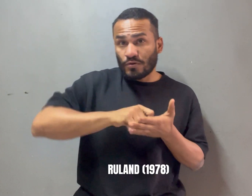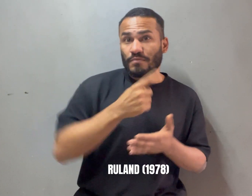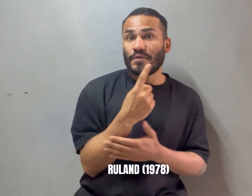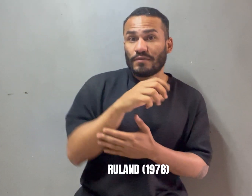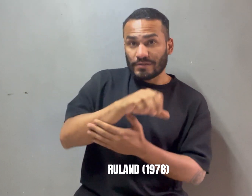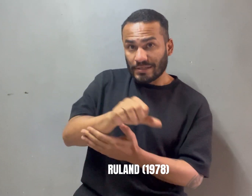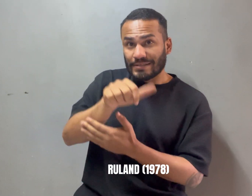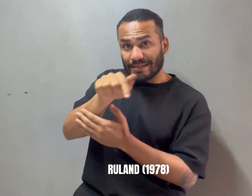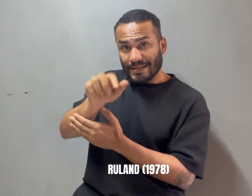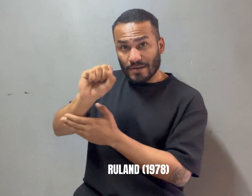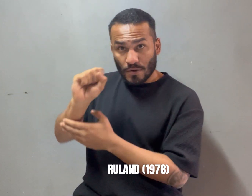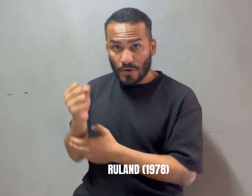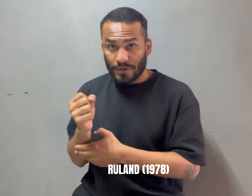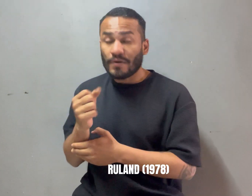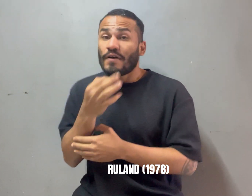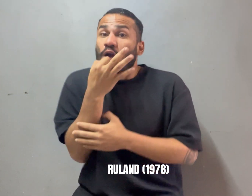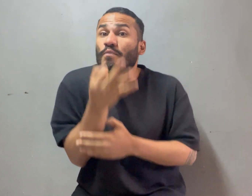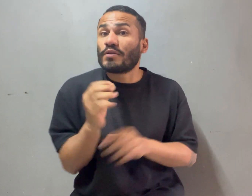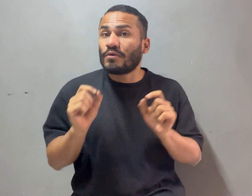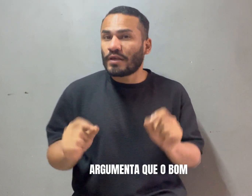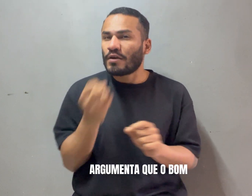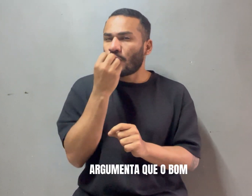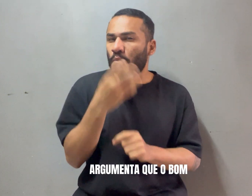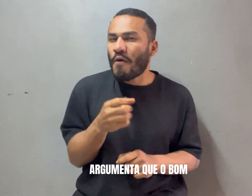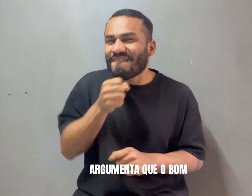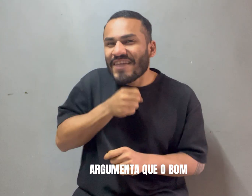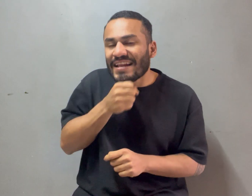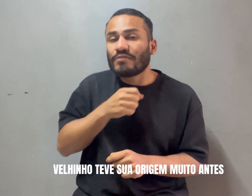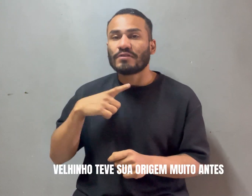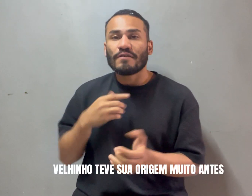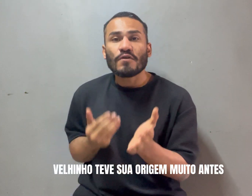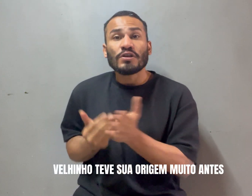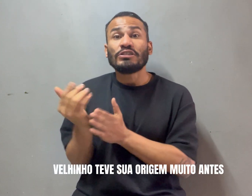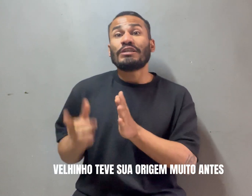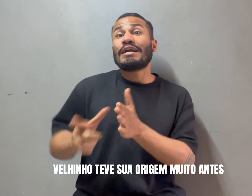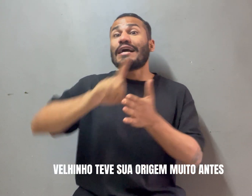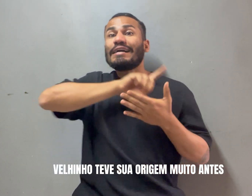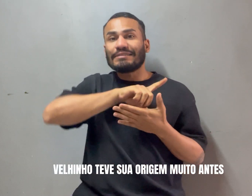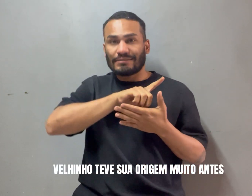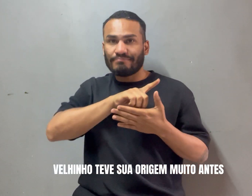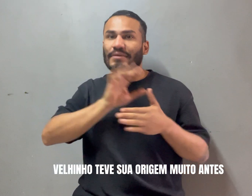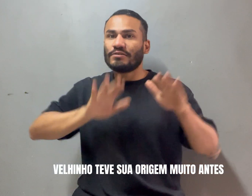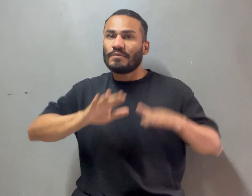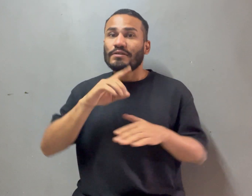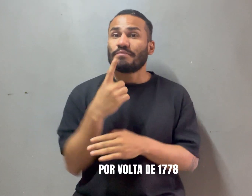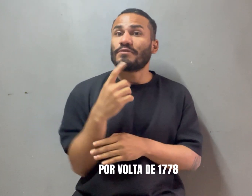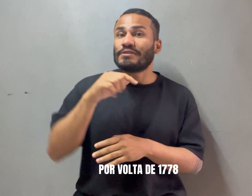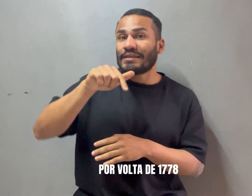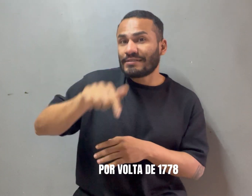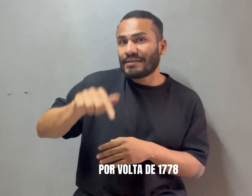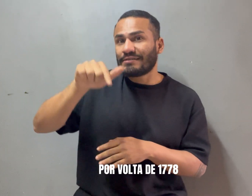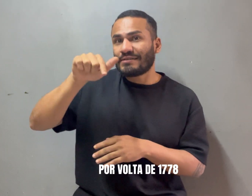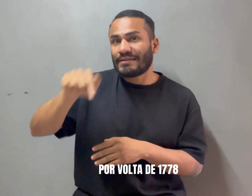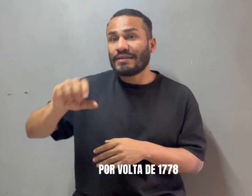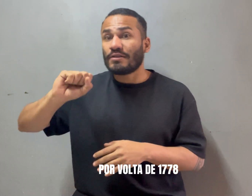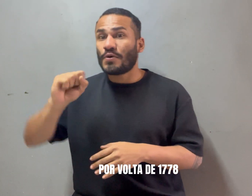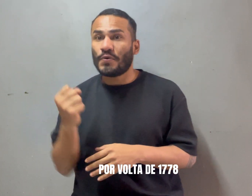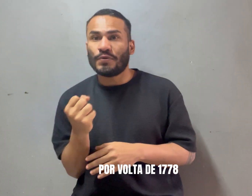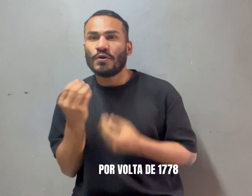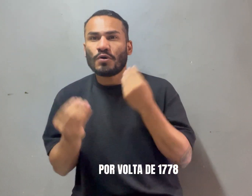Ruland, 1978, argumenta que o Bom Velhinho teve sua origem muito antes, por volta de